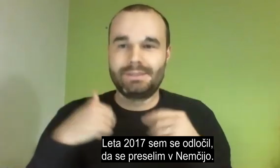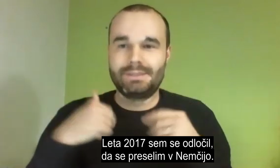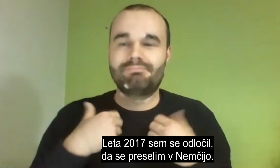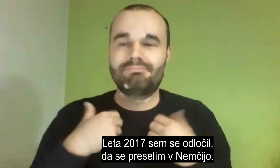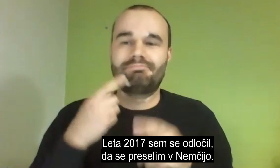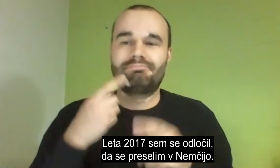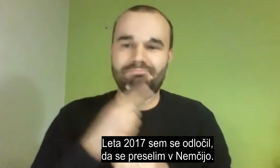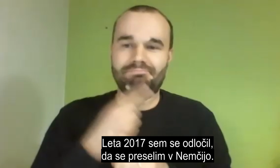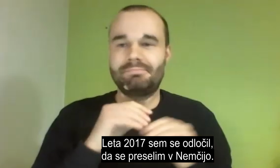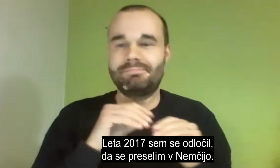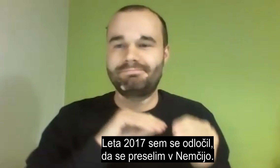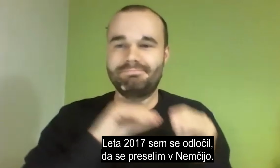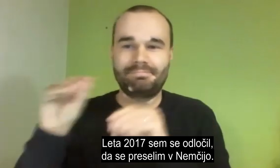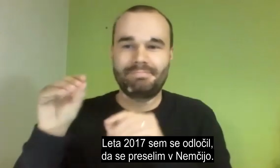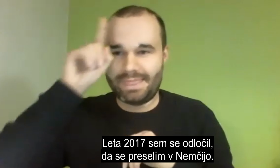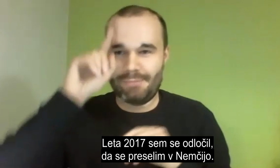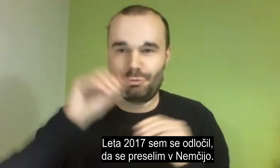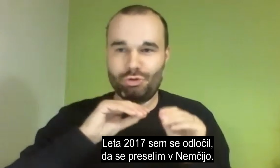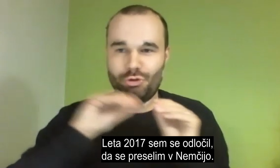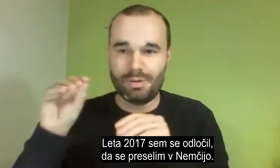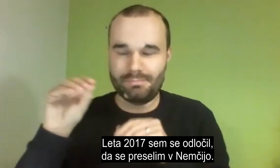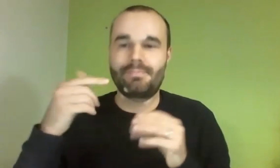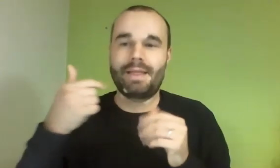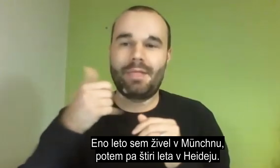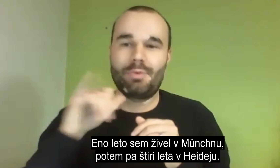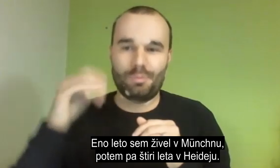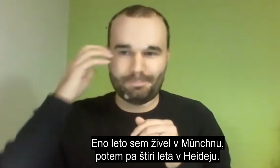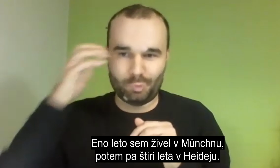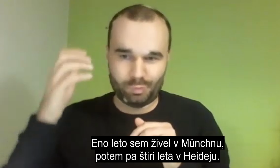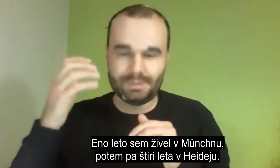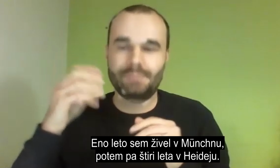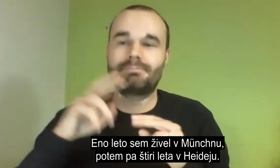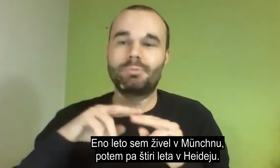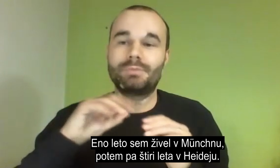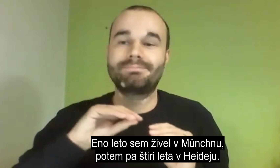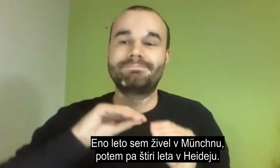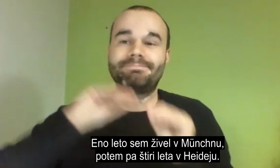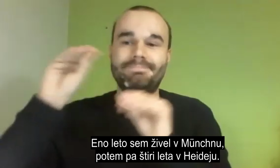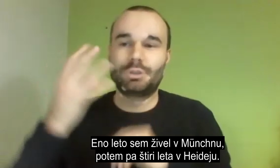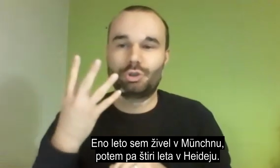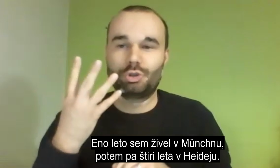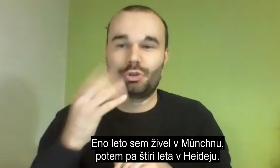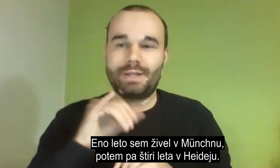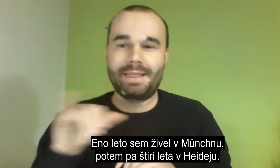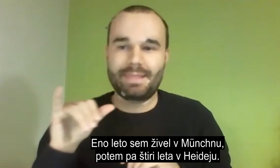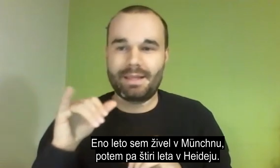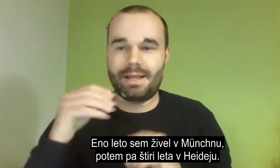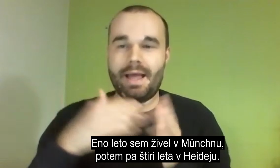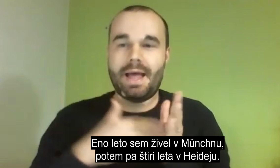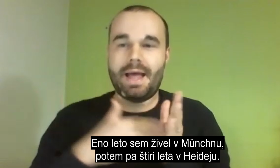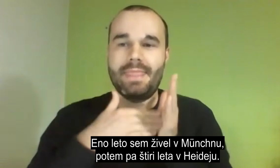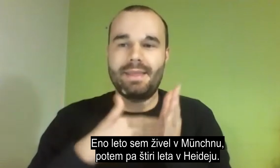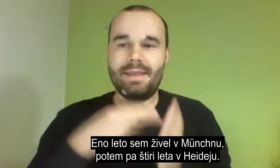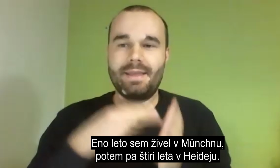Leta 2017 sem se odločil, da se preselim v Nemčijo in 1 leto sem živel v Münchnu, potem pa sem 4